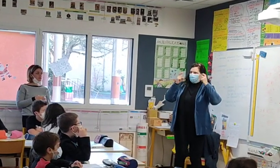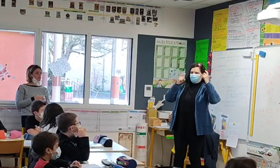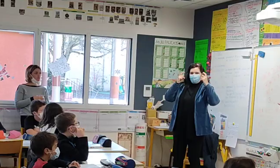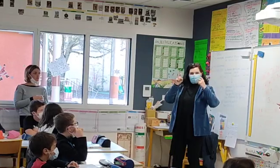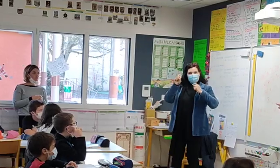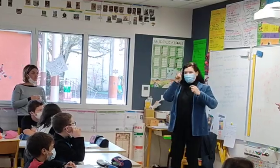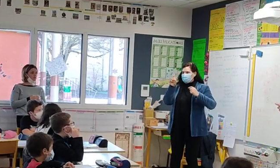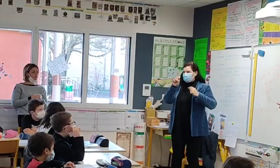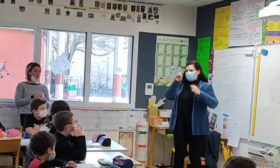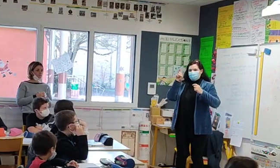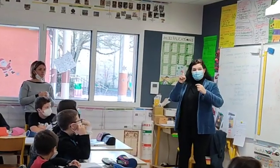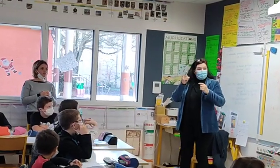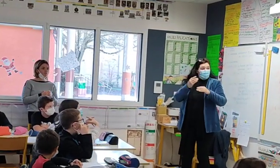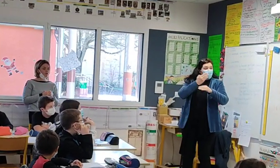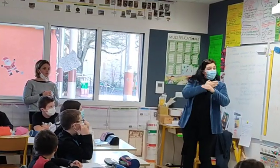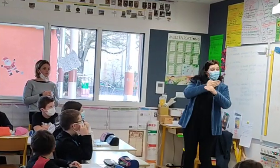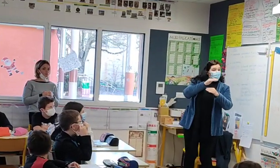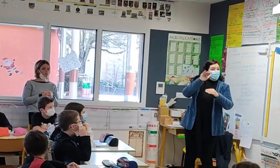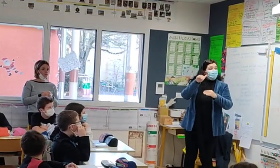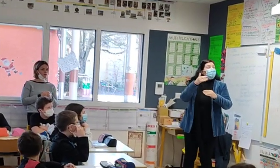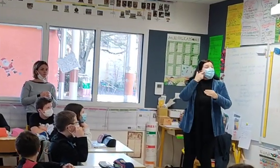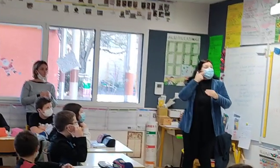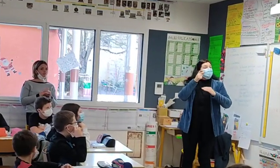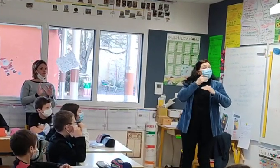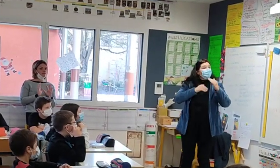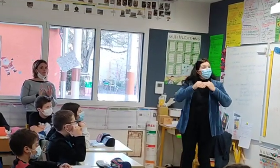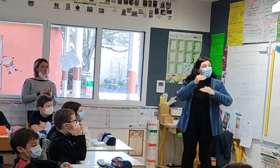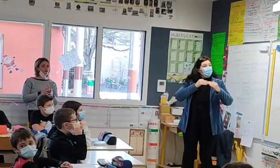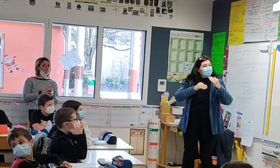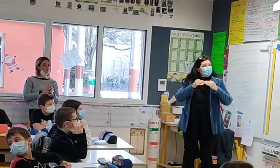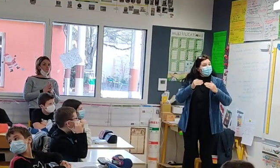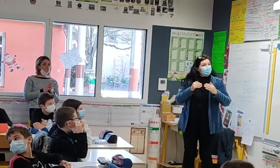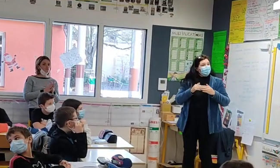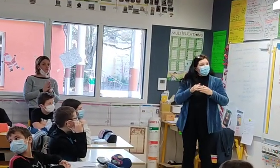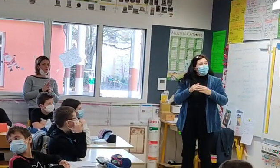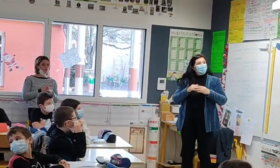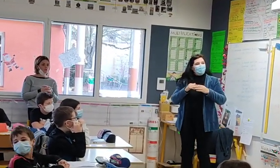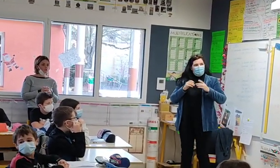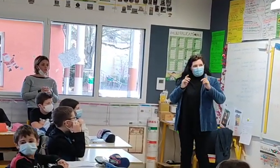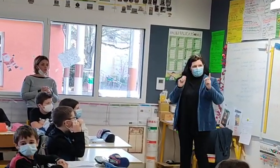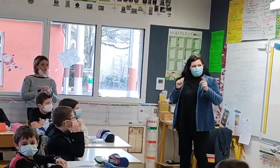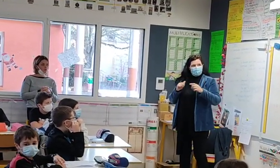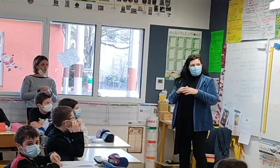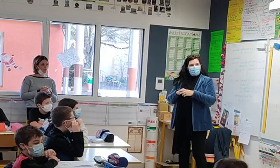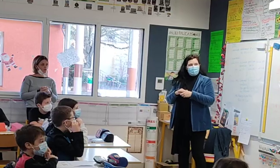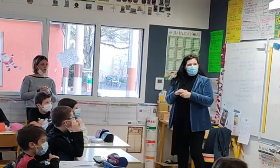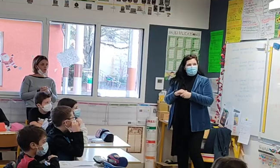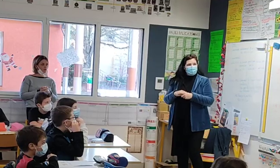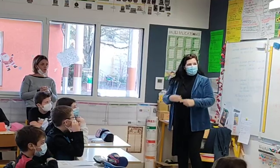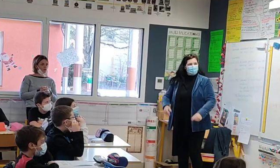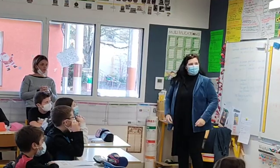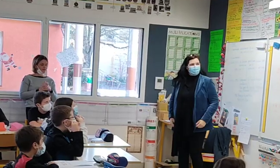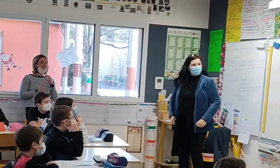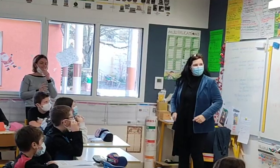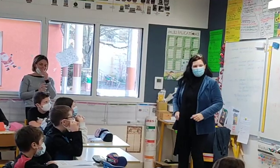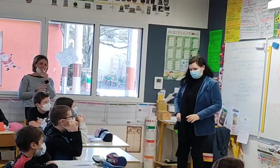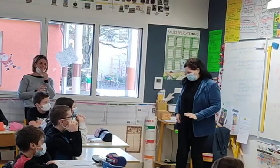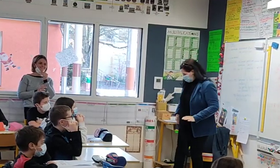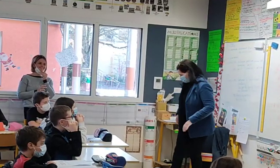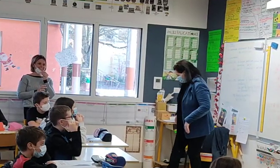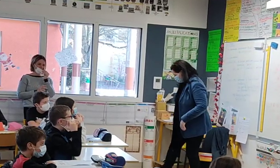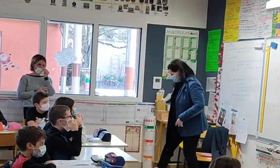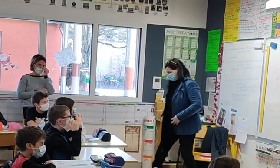On avait préparé des petites questions avant pour... Bon, alors, en premier, je vais me présenter.